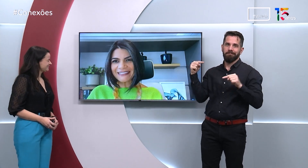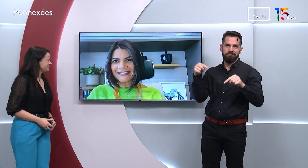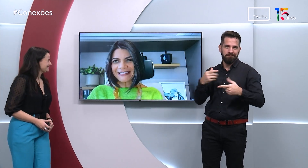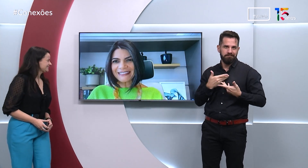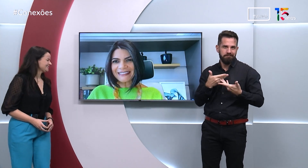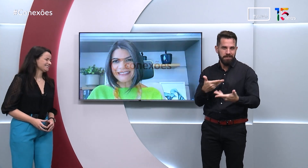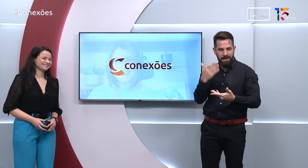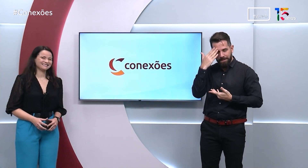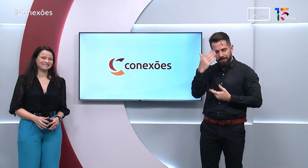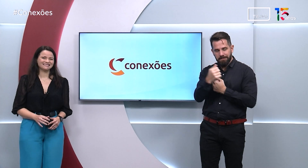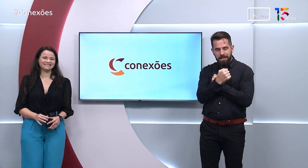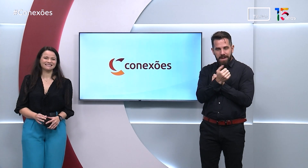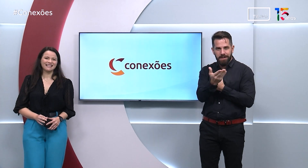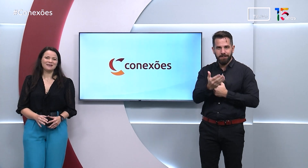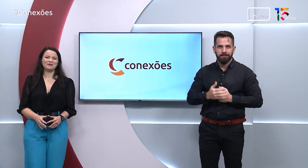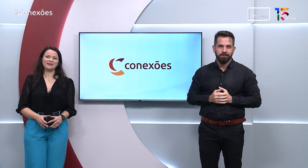abraço.